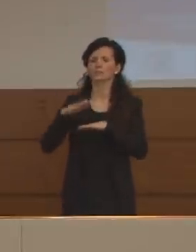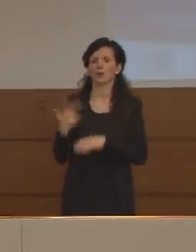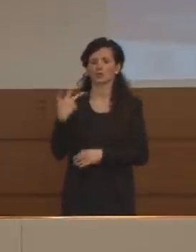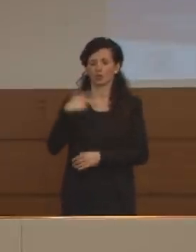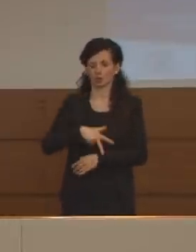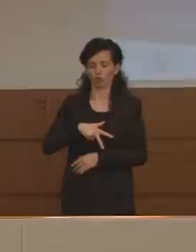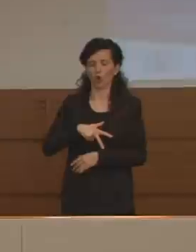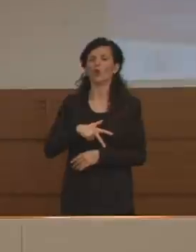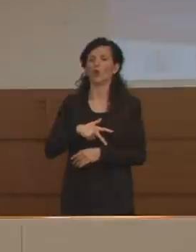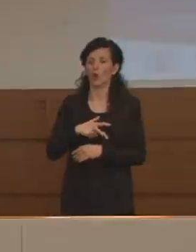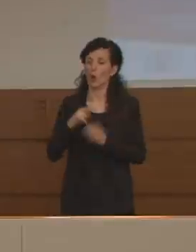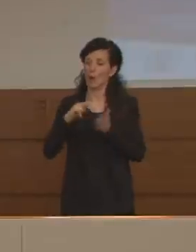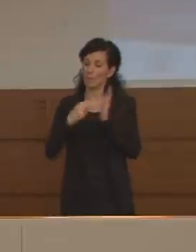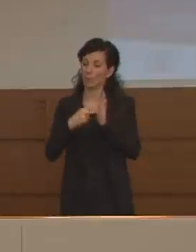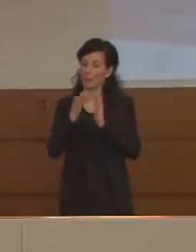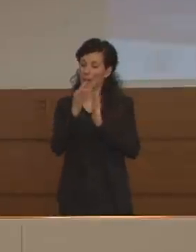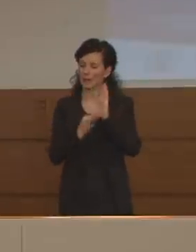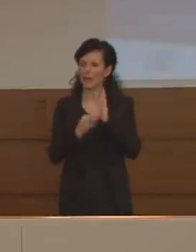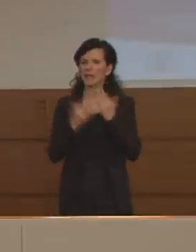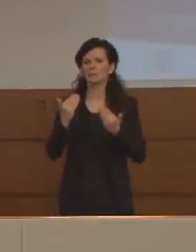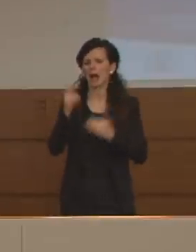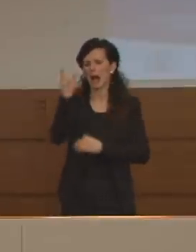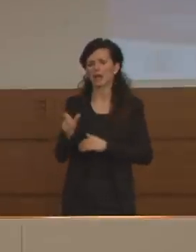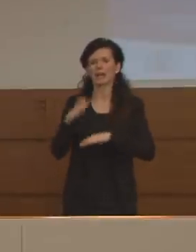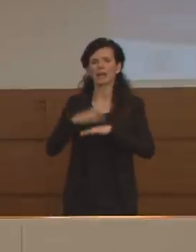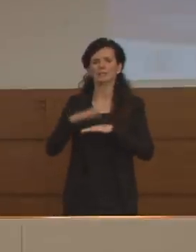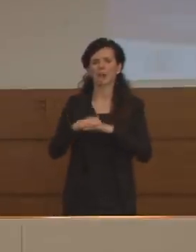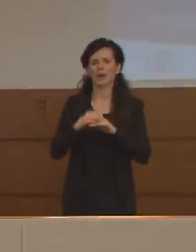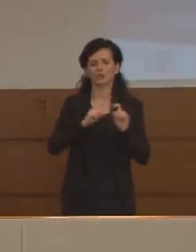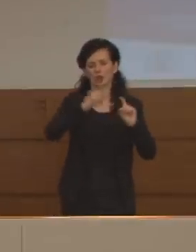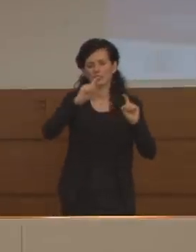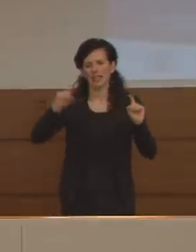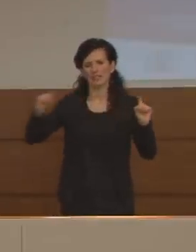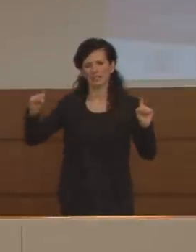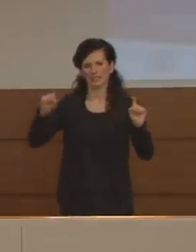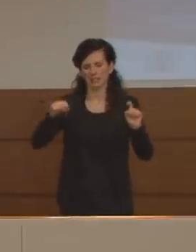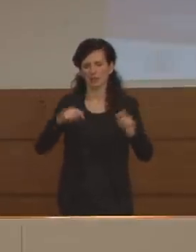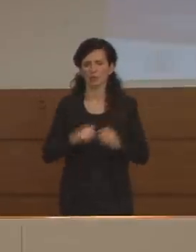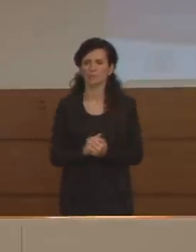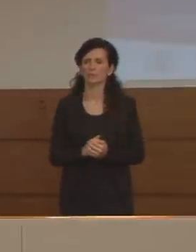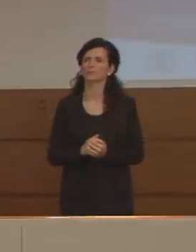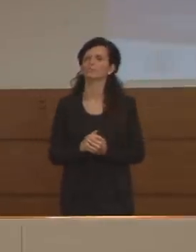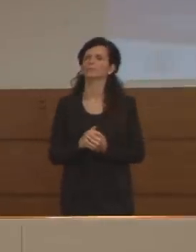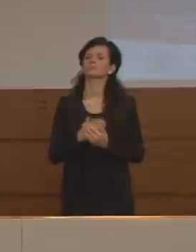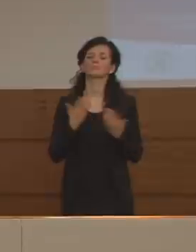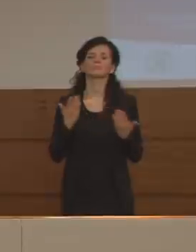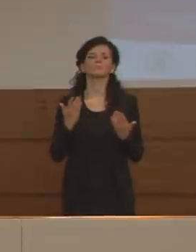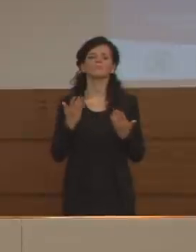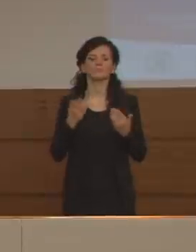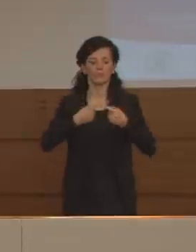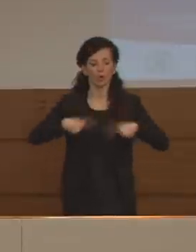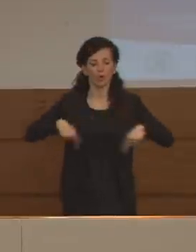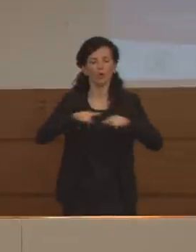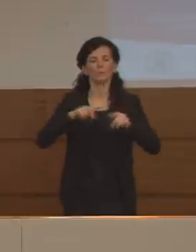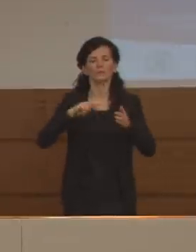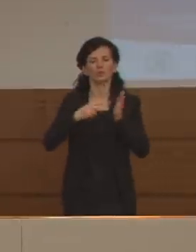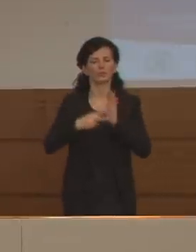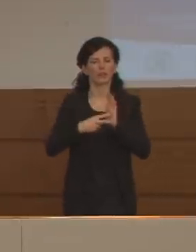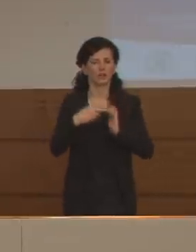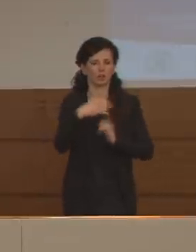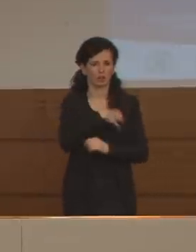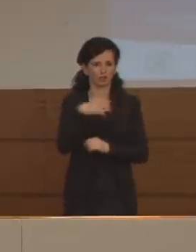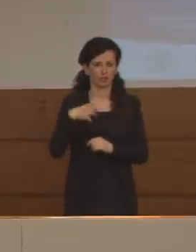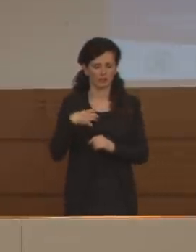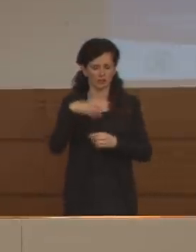il problema dei dati a uno statistico grazie guardi il comitato tecnico scientifico e per come è